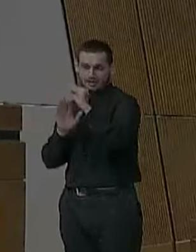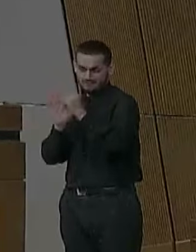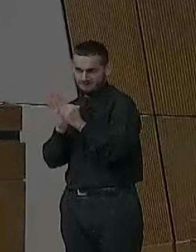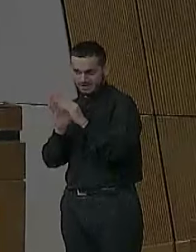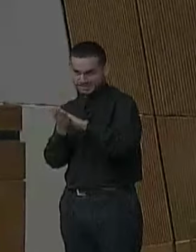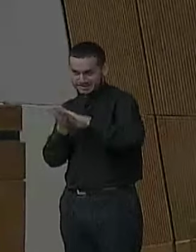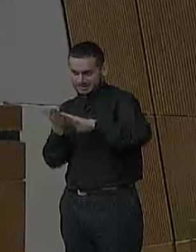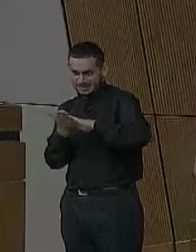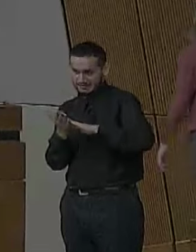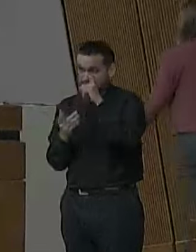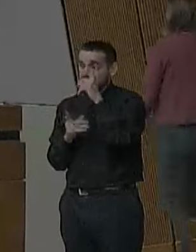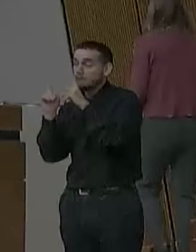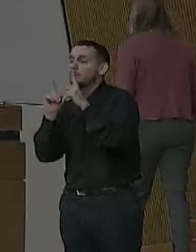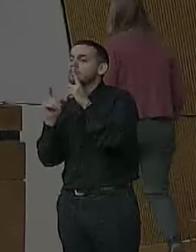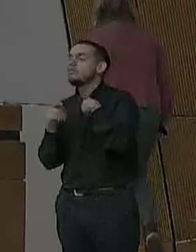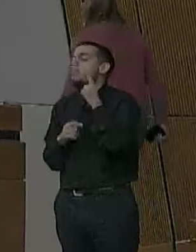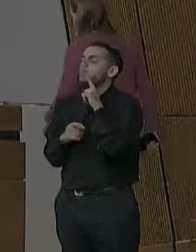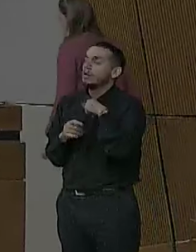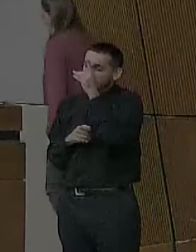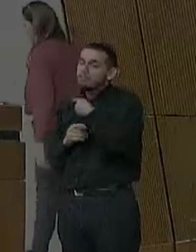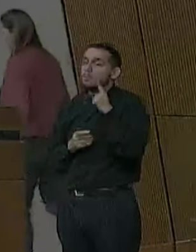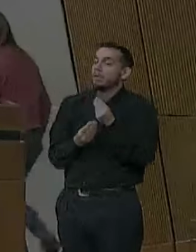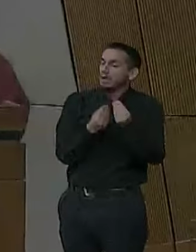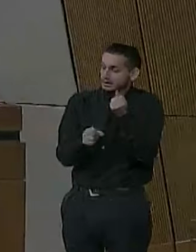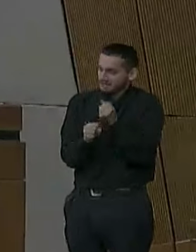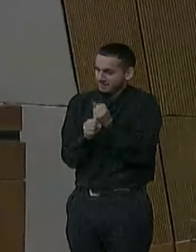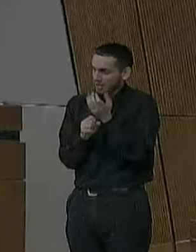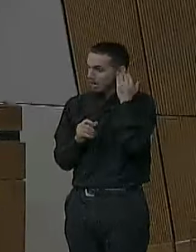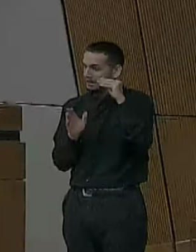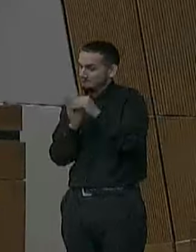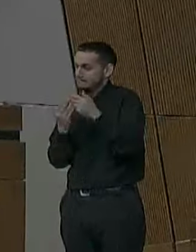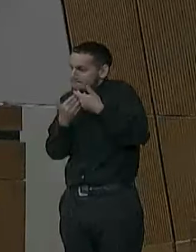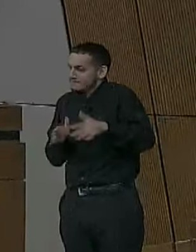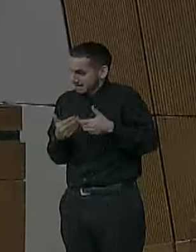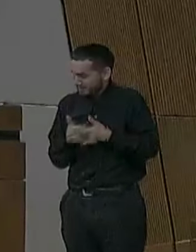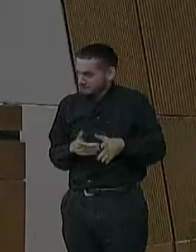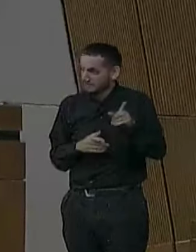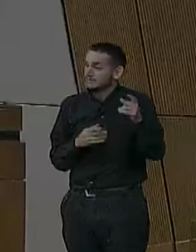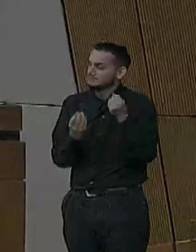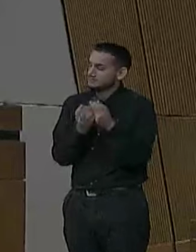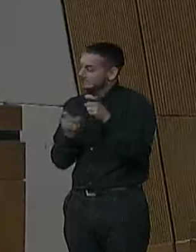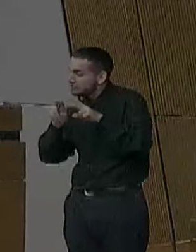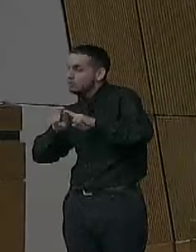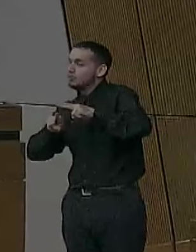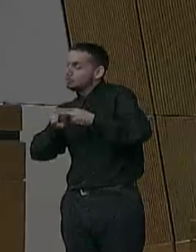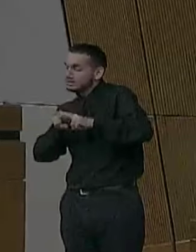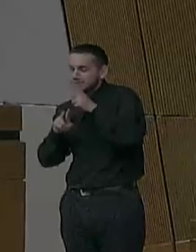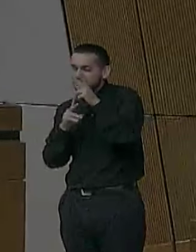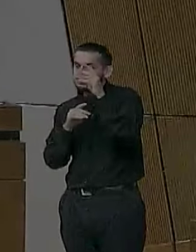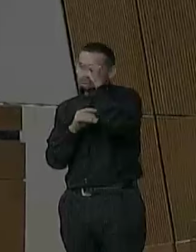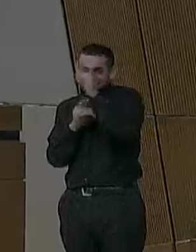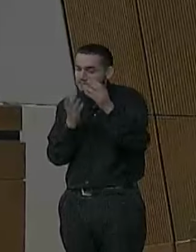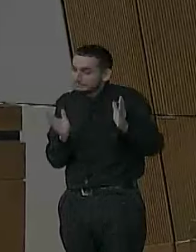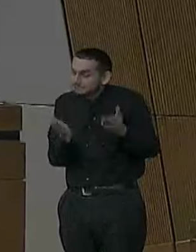de esta ley, ¿verdad? Por supuesto, consideramos que los incentivos fiscales son fundamentales para poder impulsar una mayor